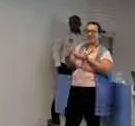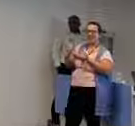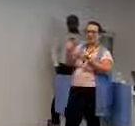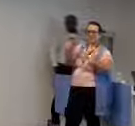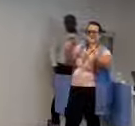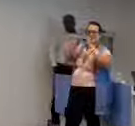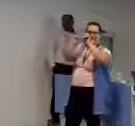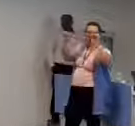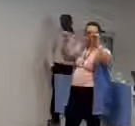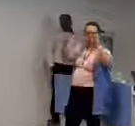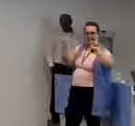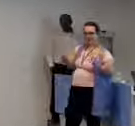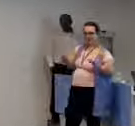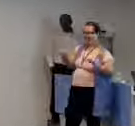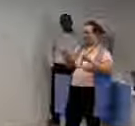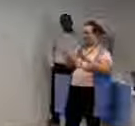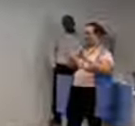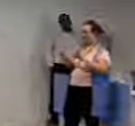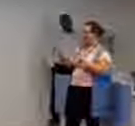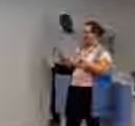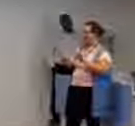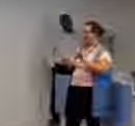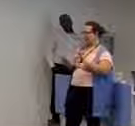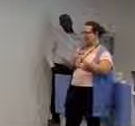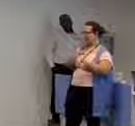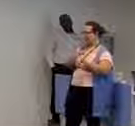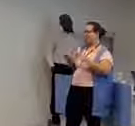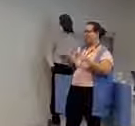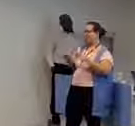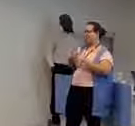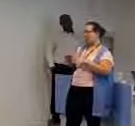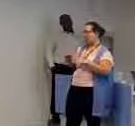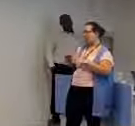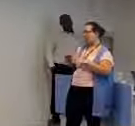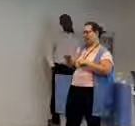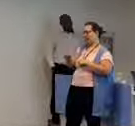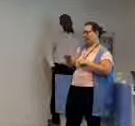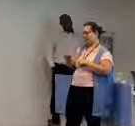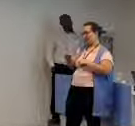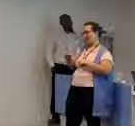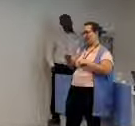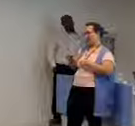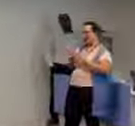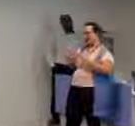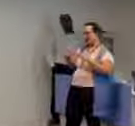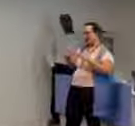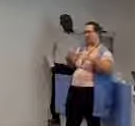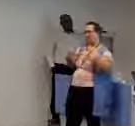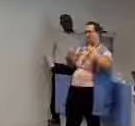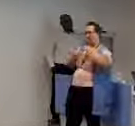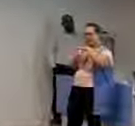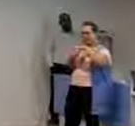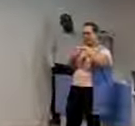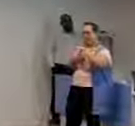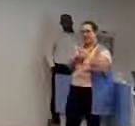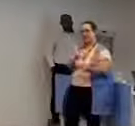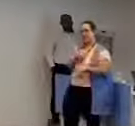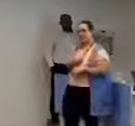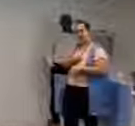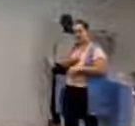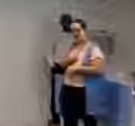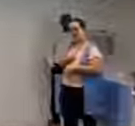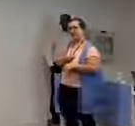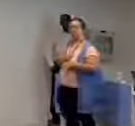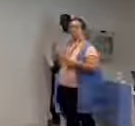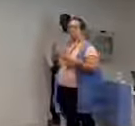sistemas integrados de projeto e manufatura. São coisas, na maioria das empresas, desconectadas, e